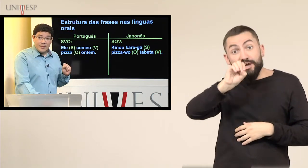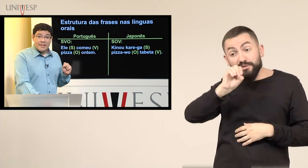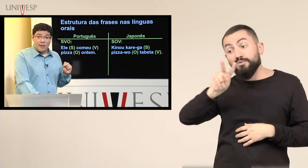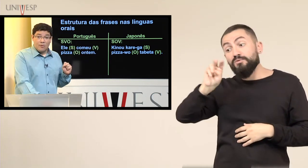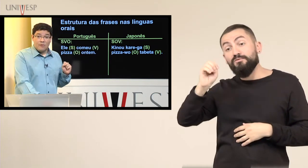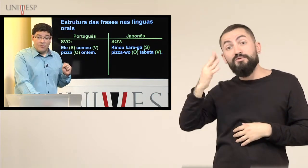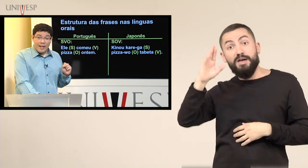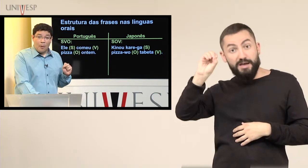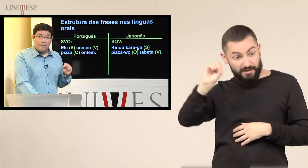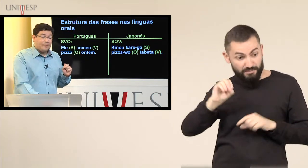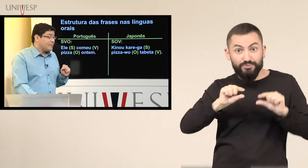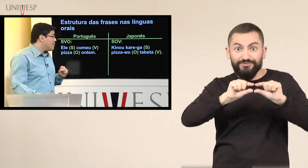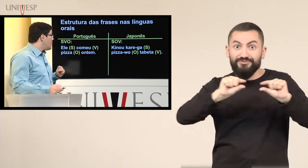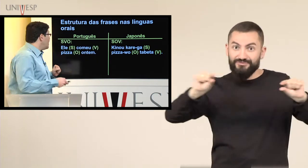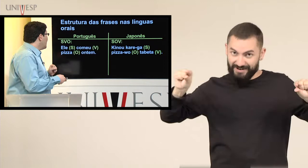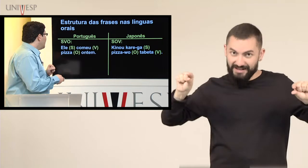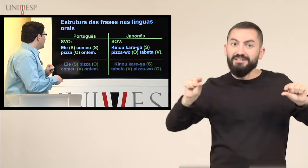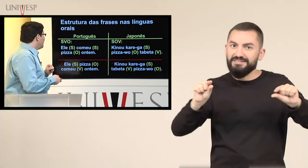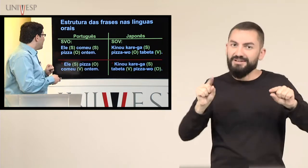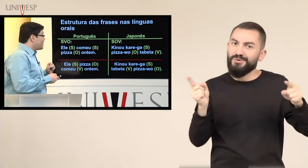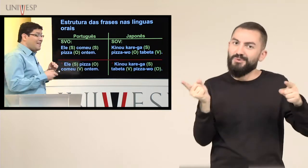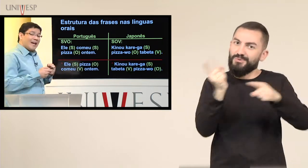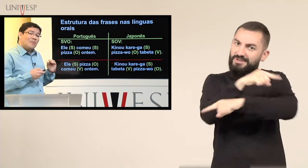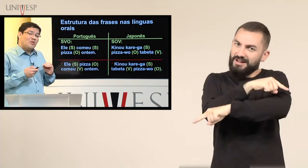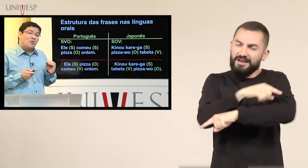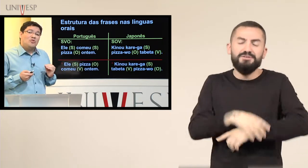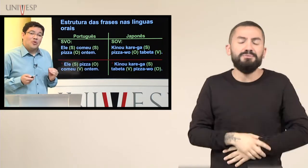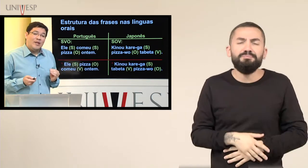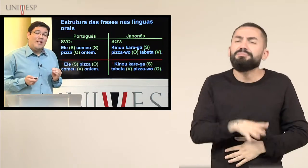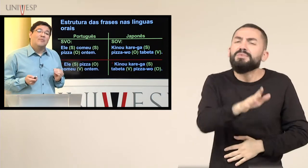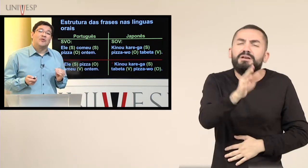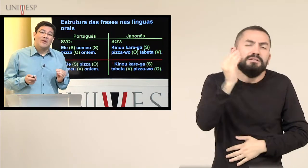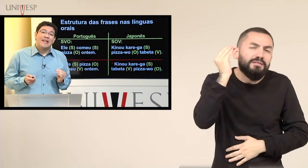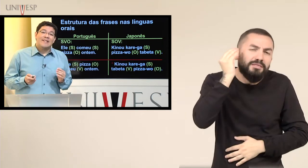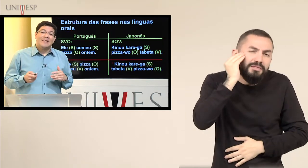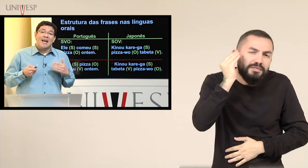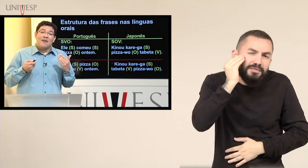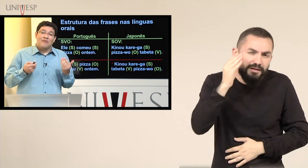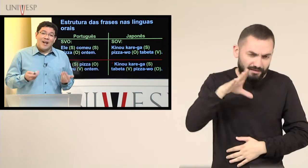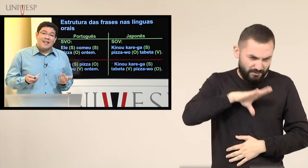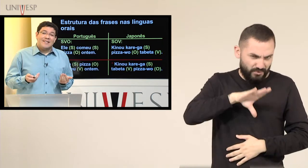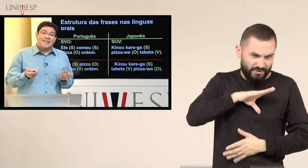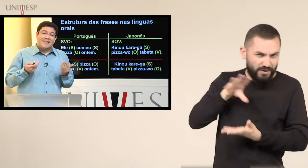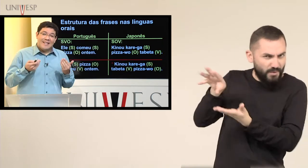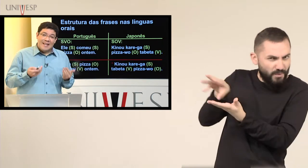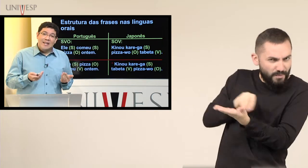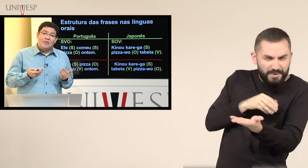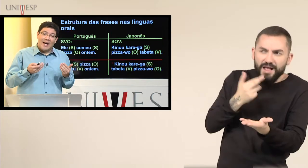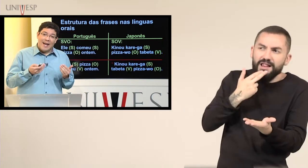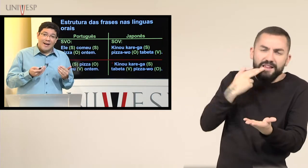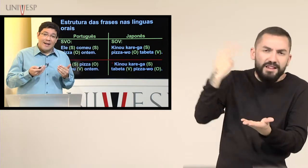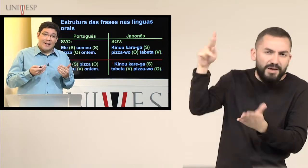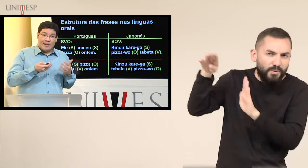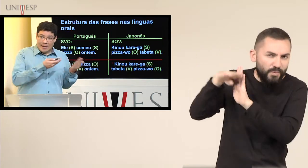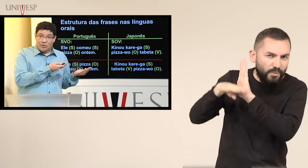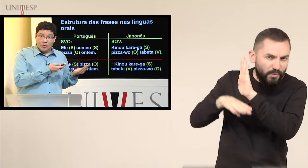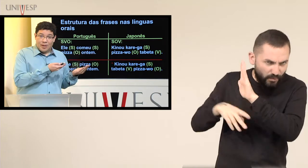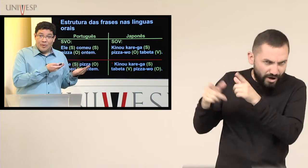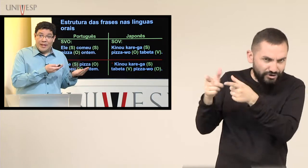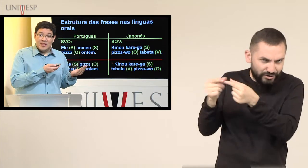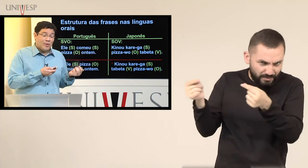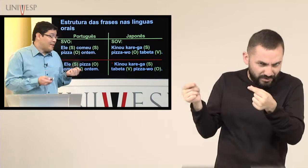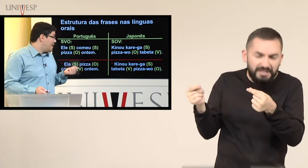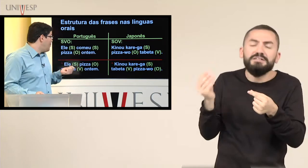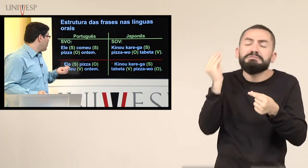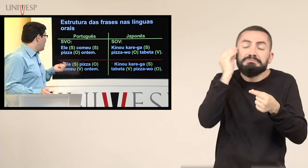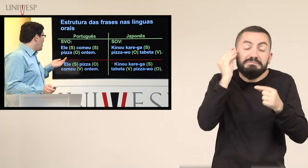na posição final. Se nós tentarmos construir em português frases seguindo a regra do